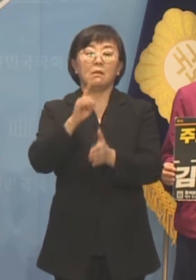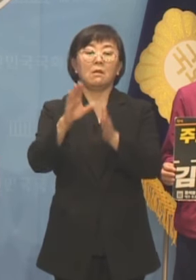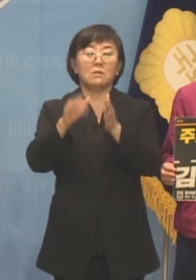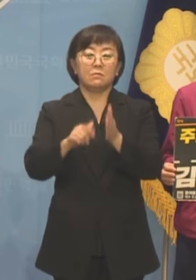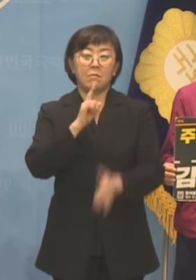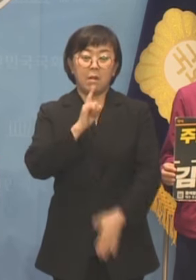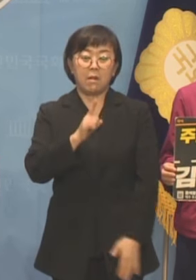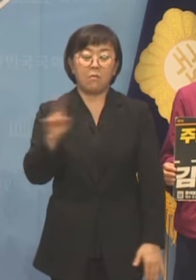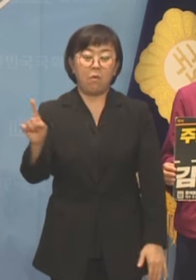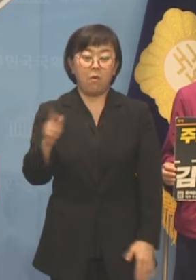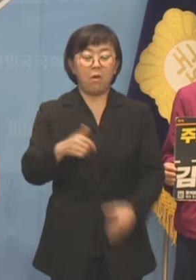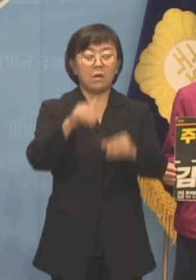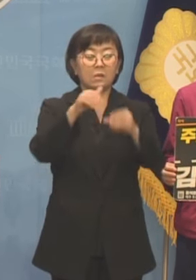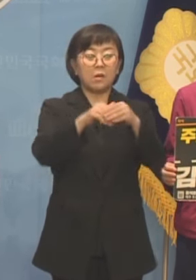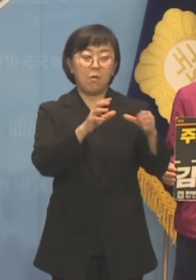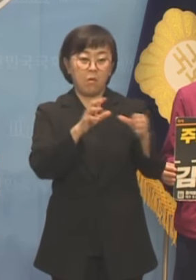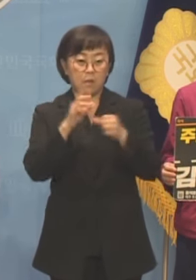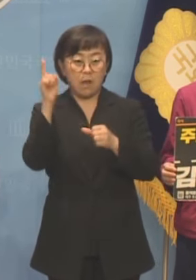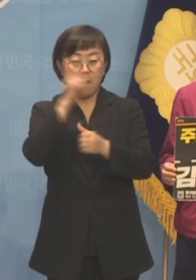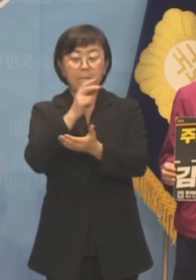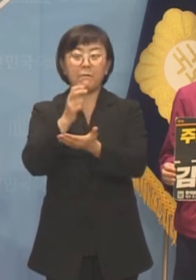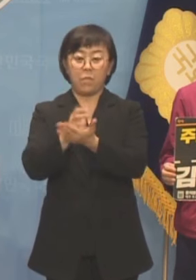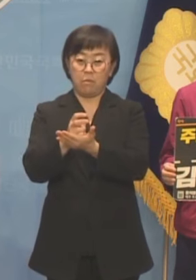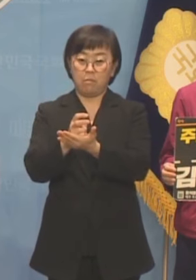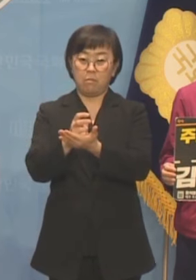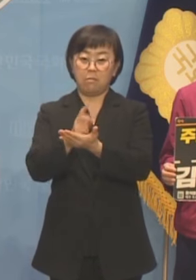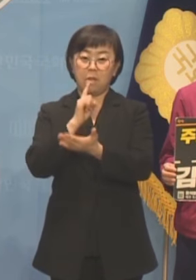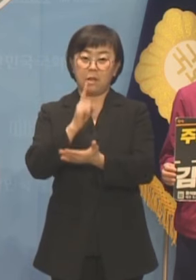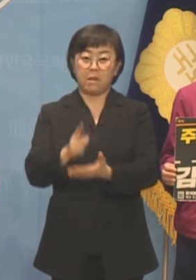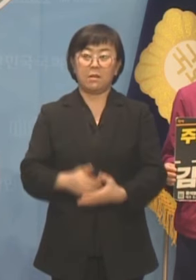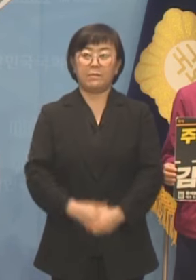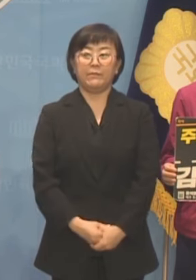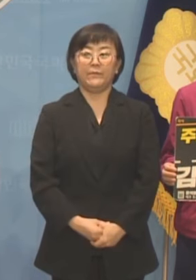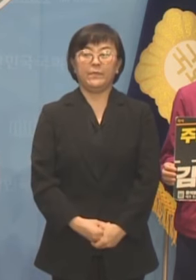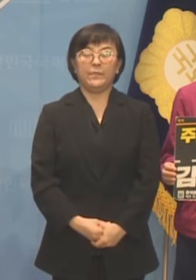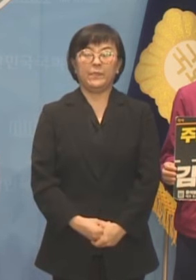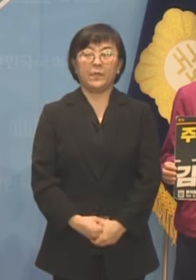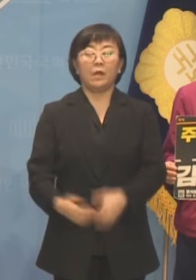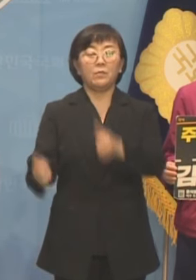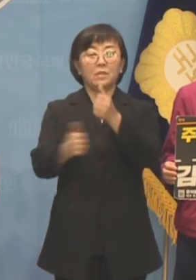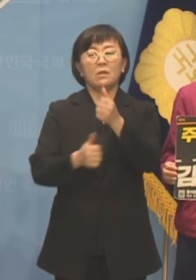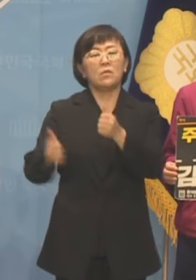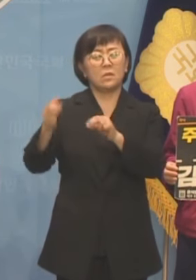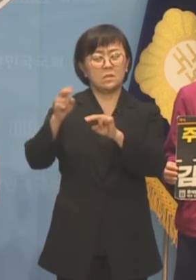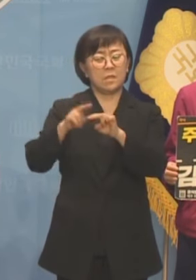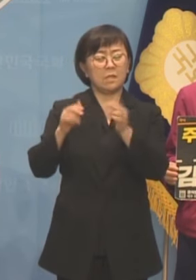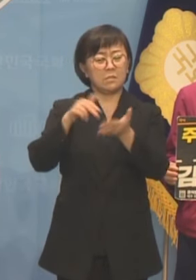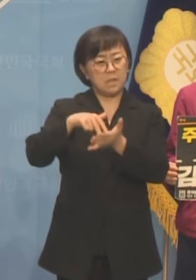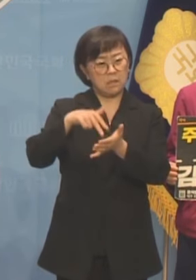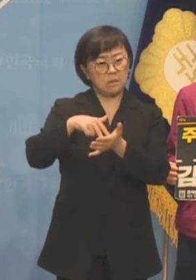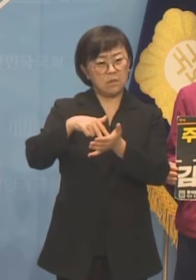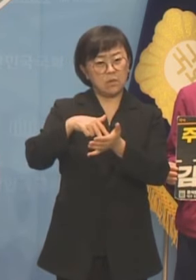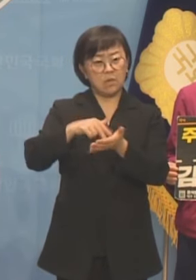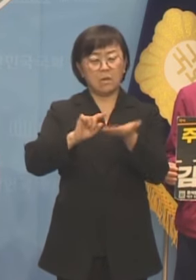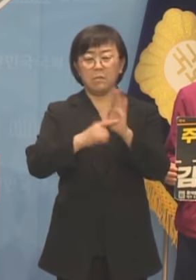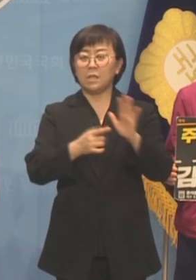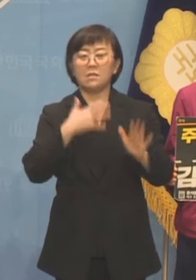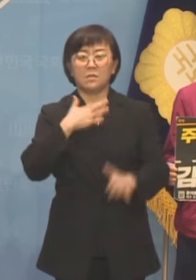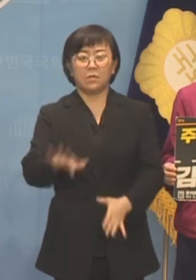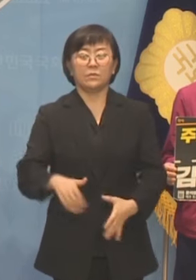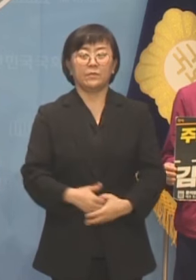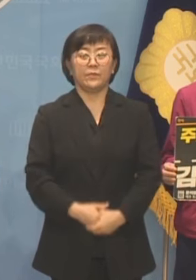말씀했습니다 악법이라고 말입니다 비대위원장으로서 입장을 밝힌